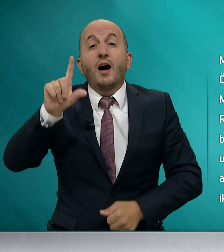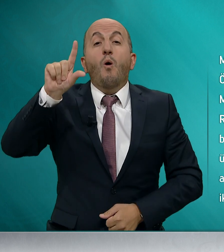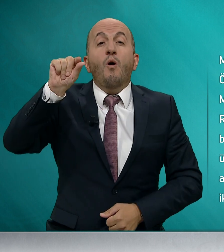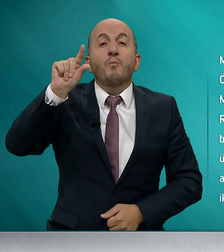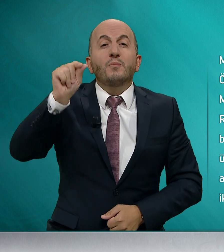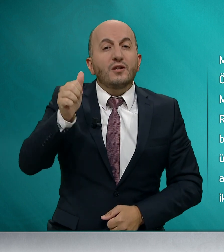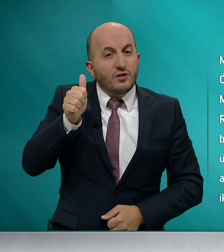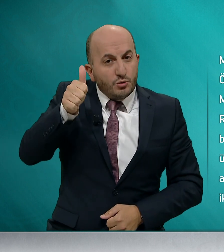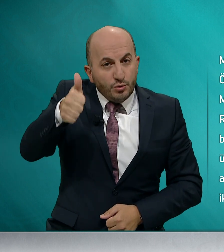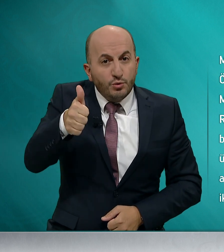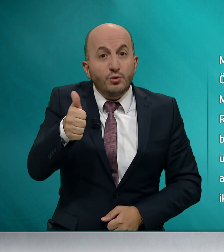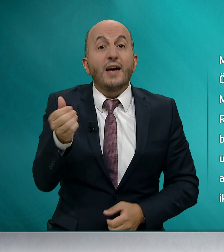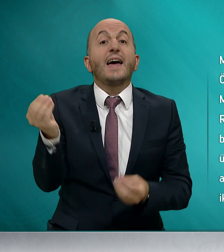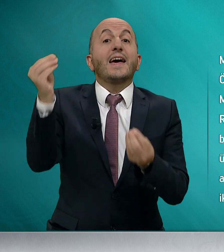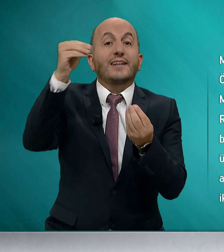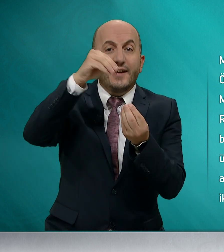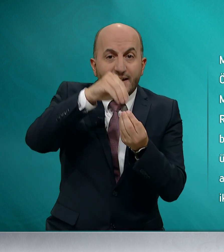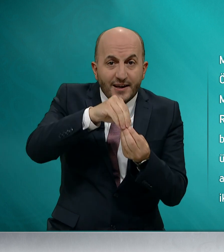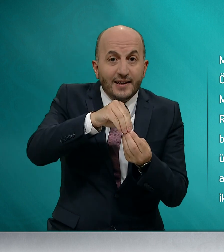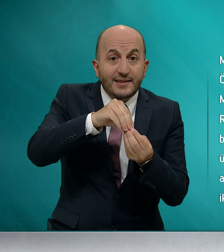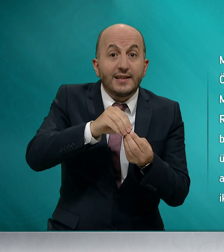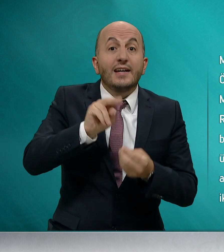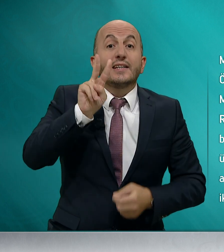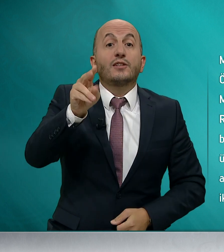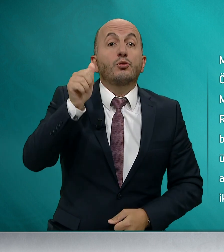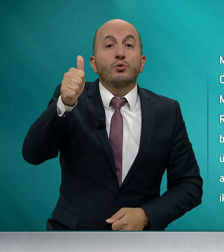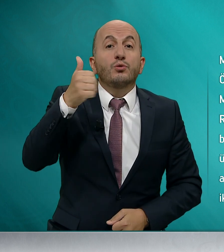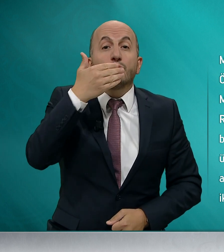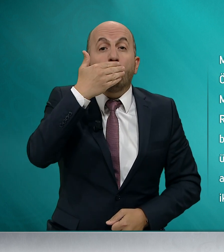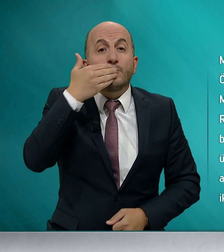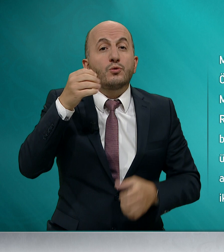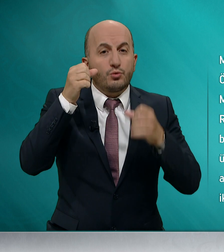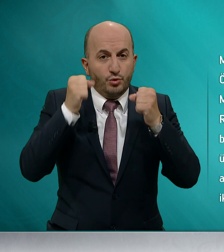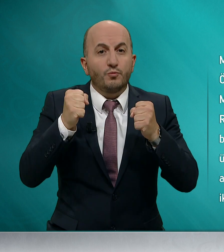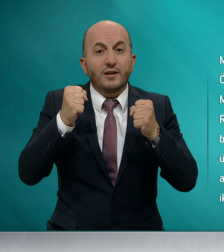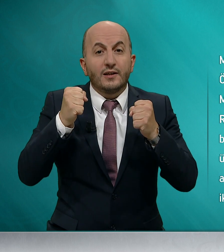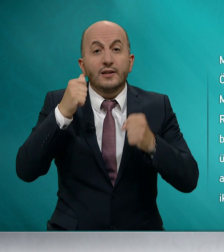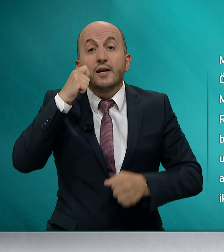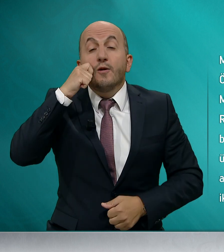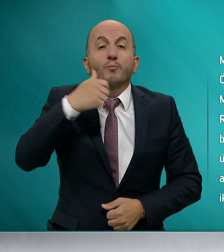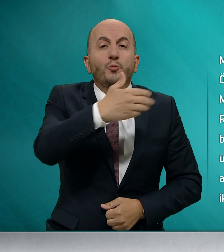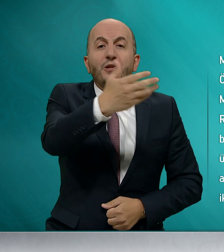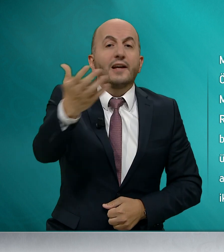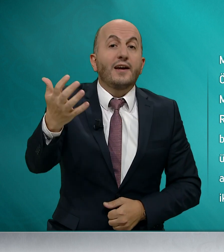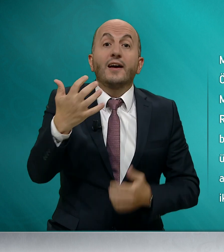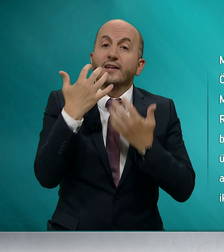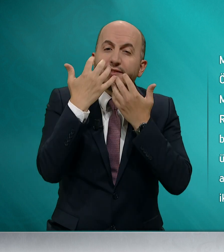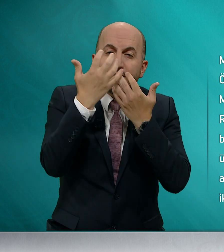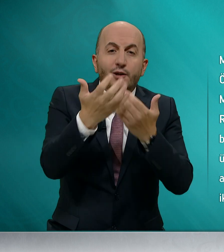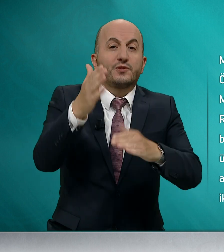veya 11. gününü de ekleyerek 2 gün oruç tutmayı